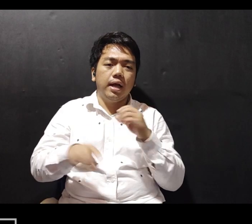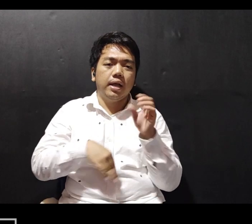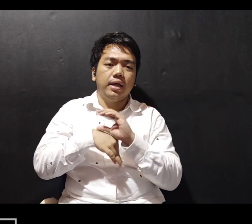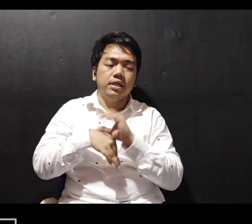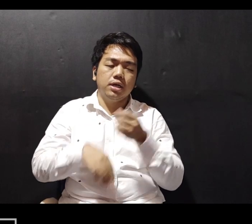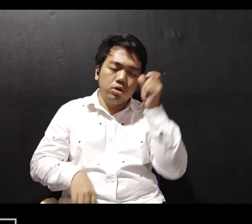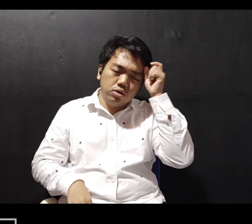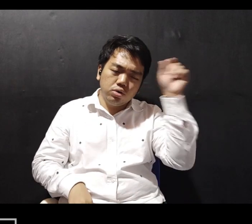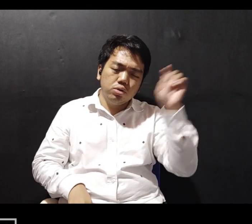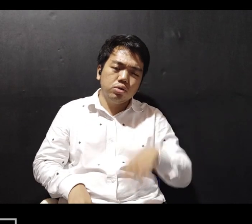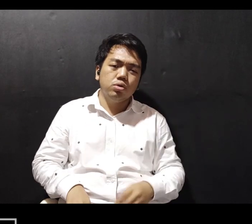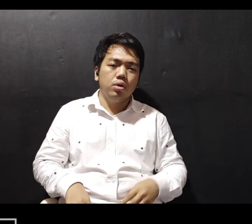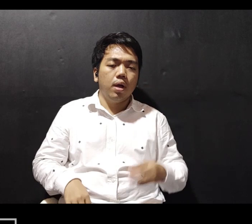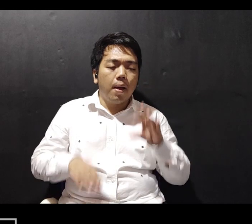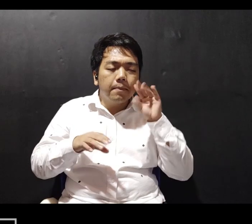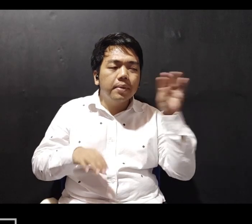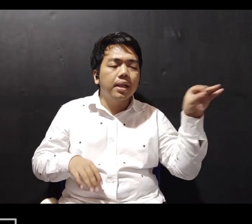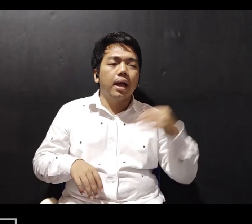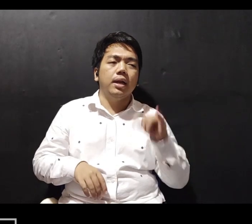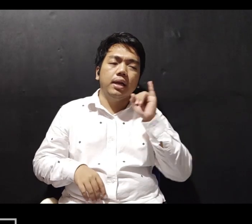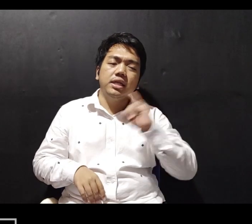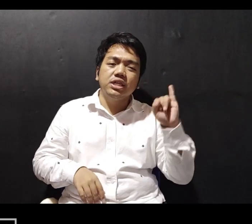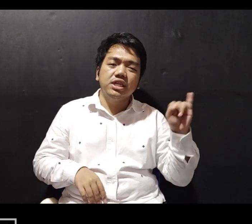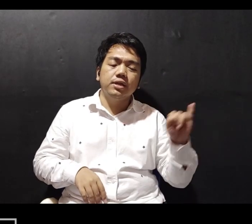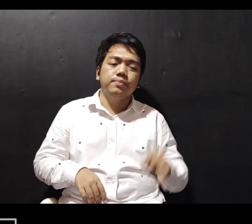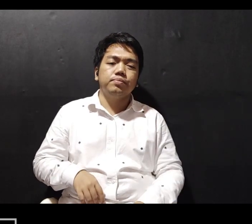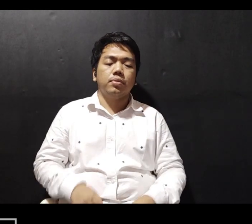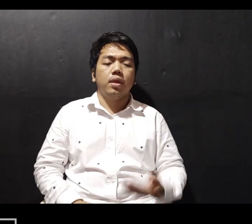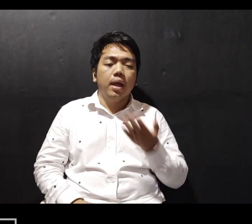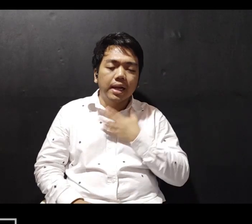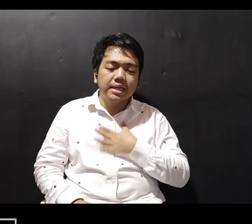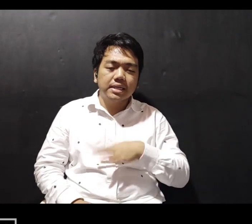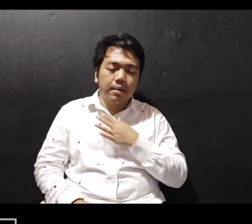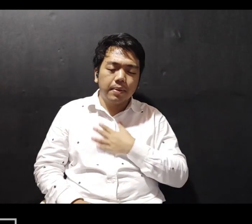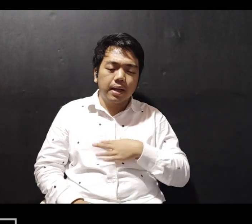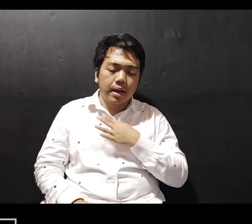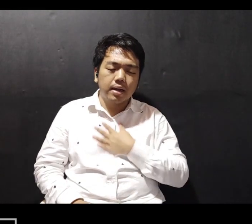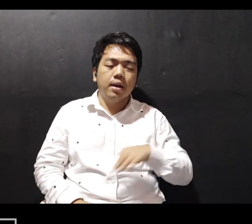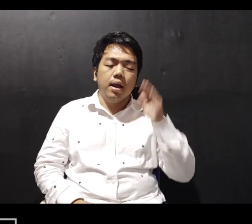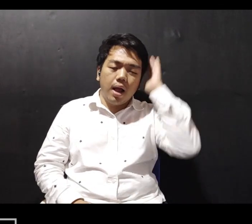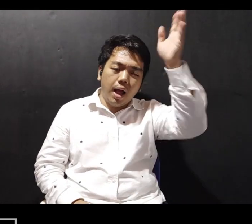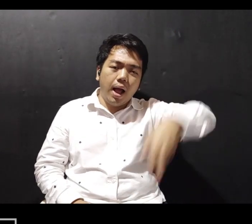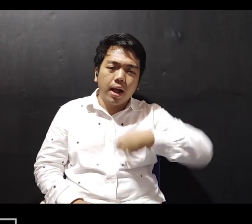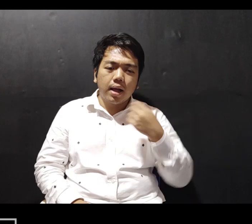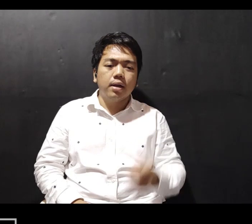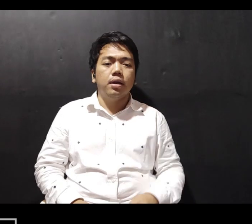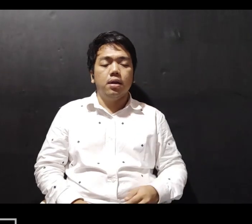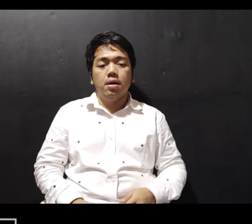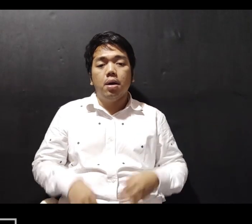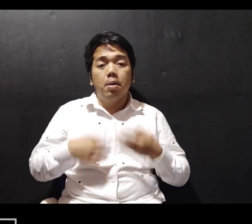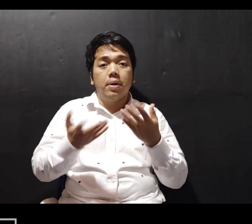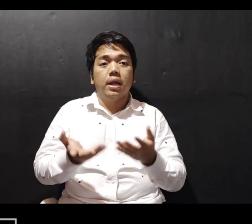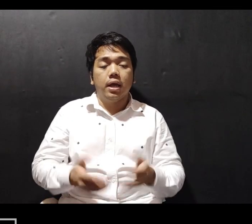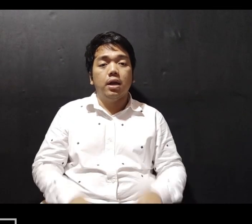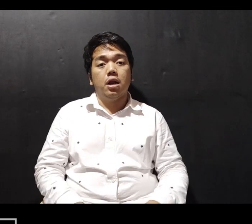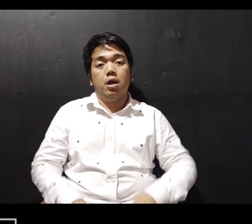Saya ingin Anda tahu bahwa kesabaran akan menghasilkan penggenapan janji Tuhan yang Tuhan berikan bagi